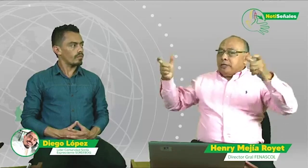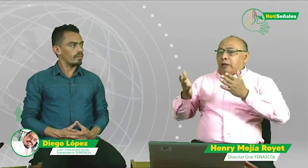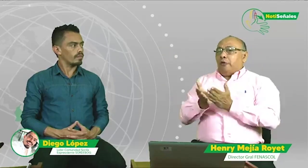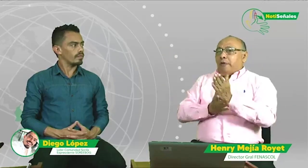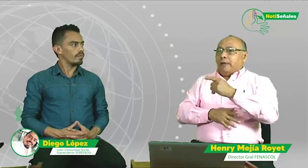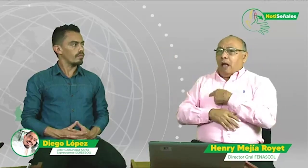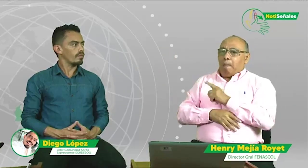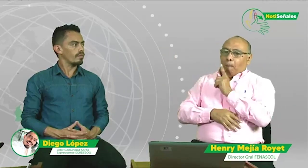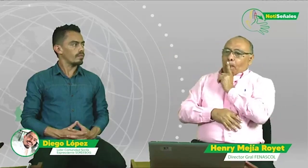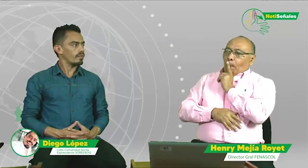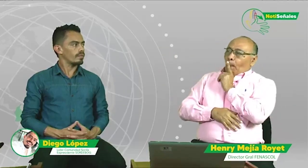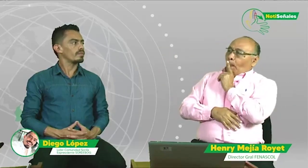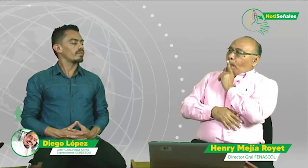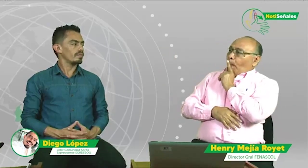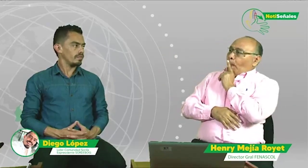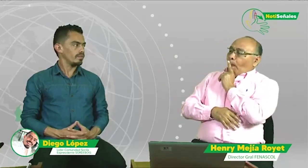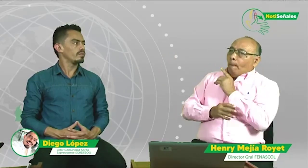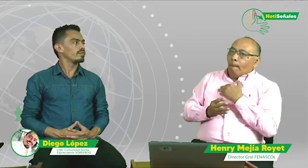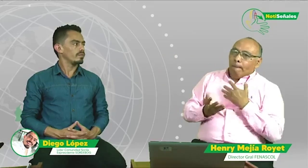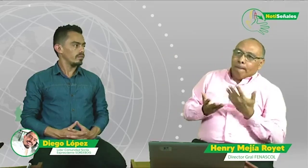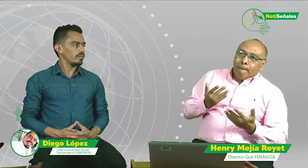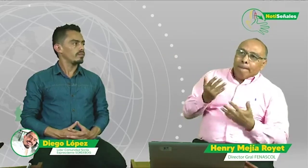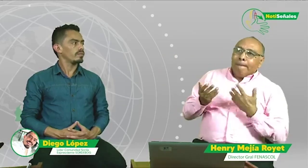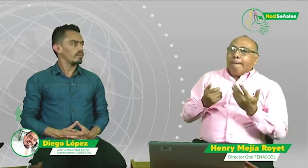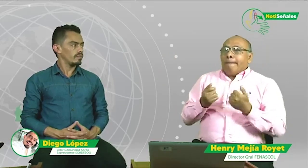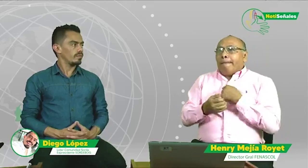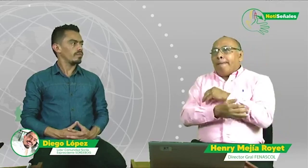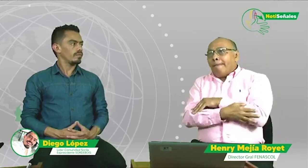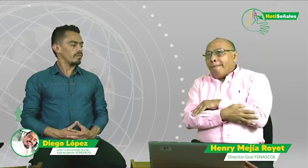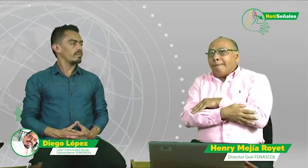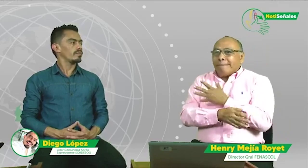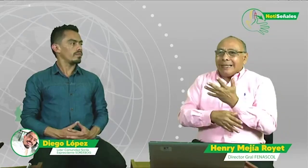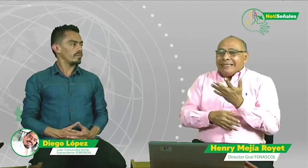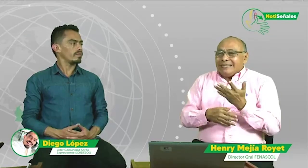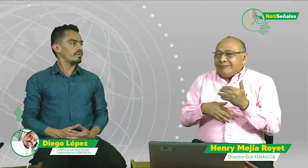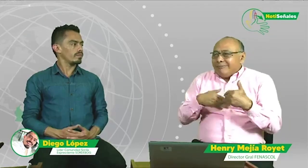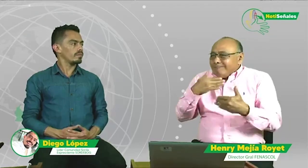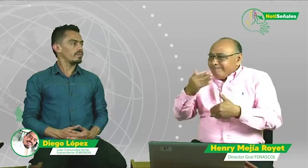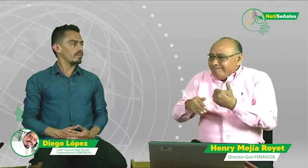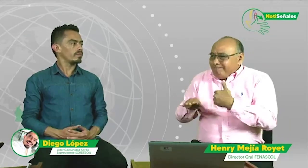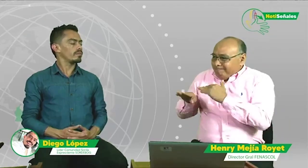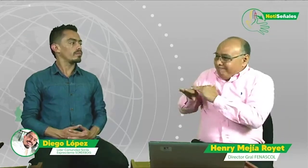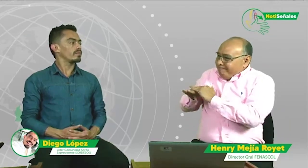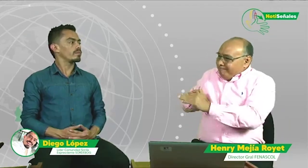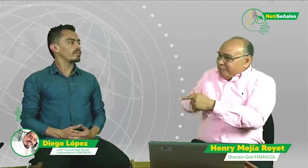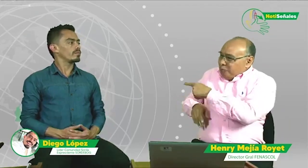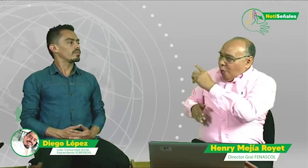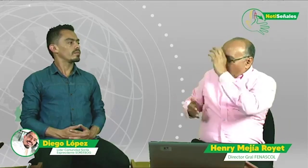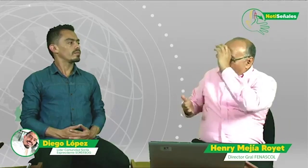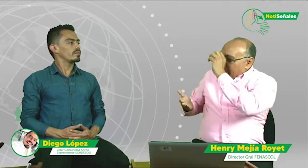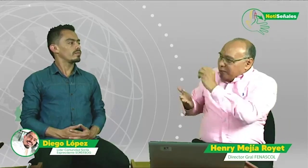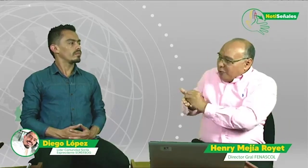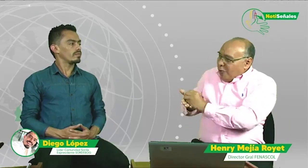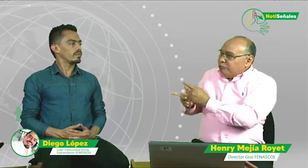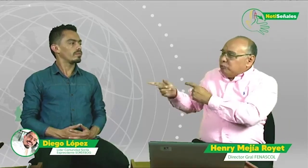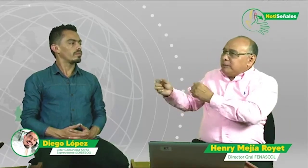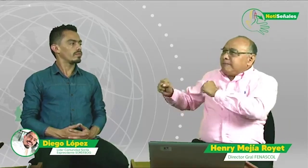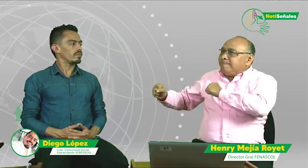haciendo oportunamente y de hecho hemos invitado como a estos plantones, a la comunidad, a padres de familia para que muestren